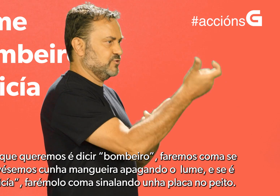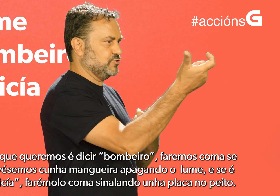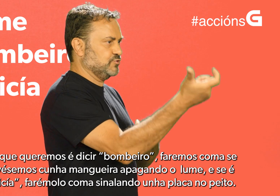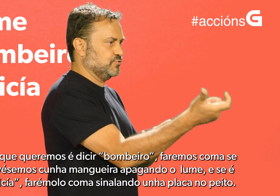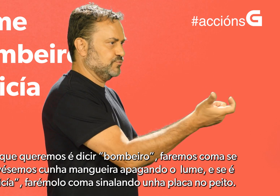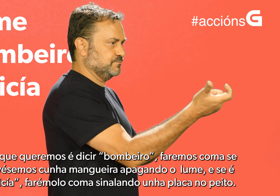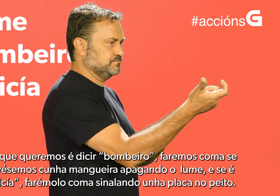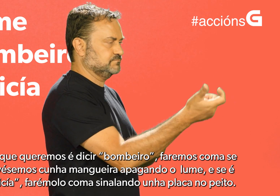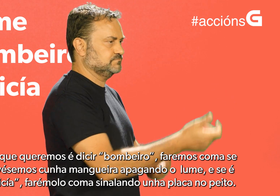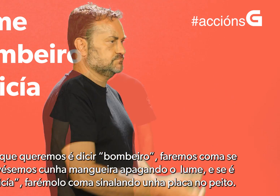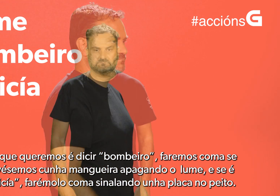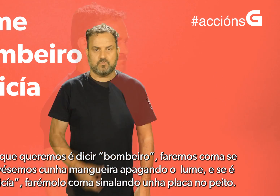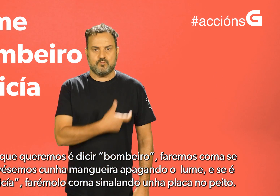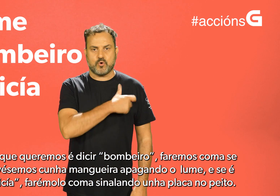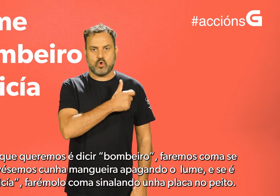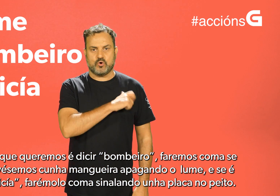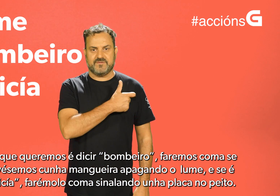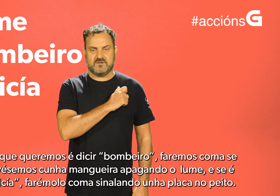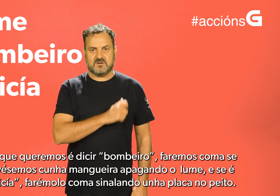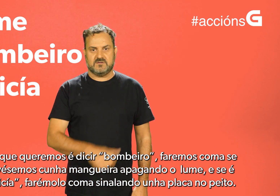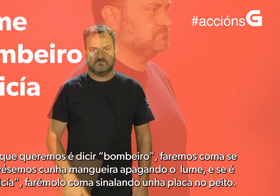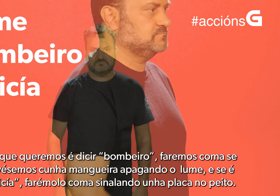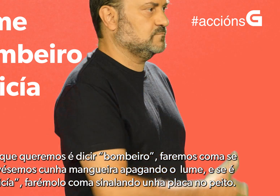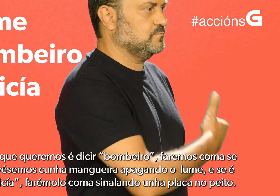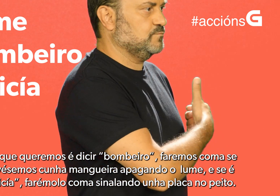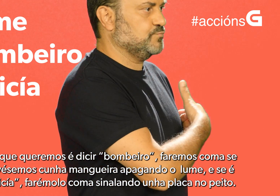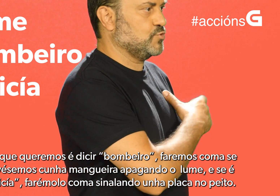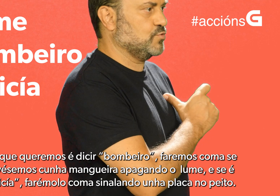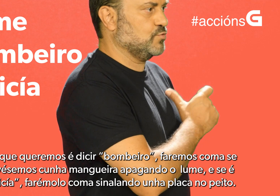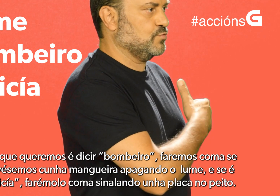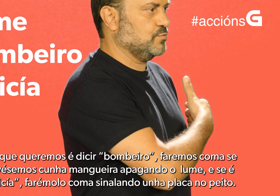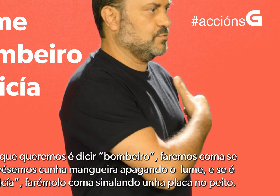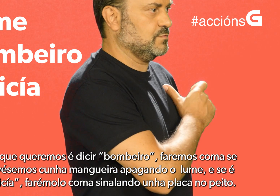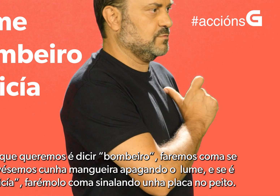apagando o lume. E se é policía, farémolo como sinalando unha placa no peito.